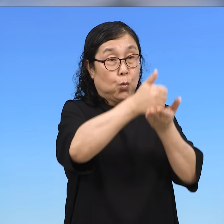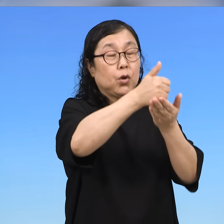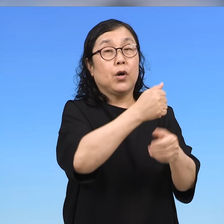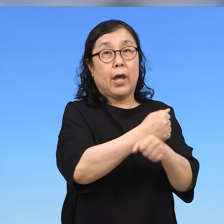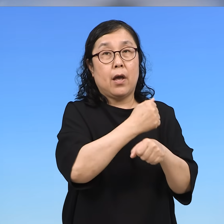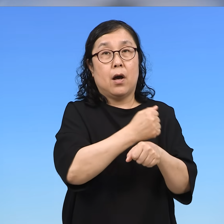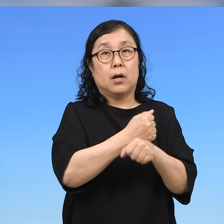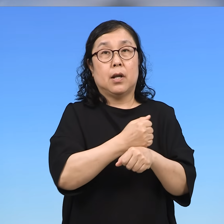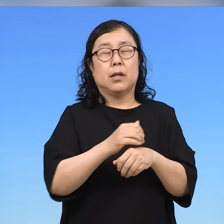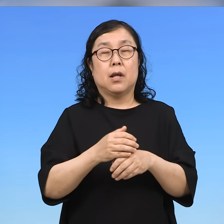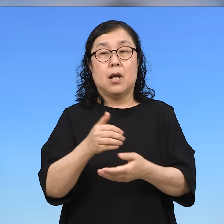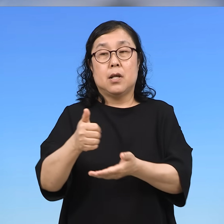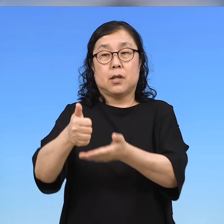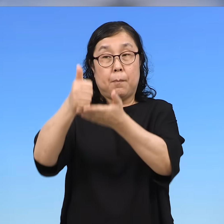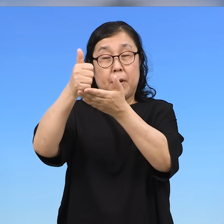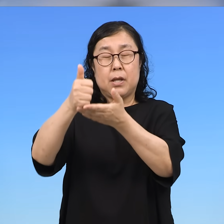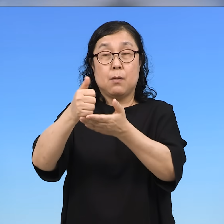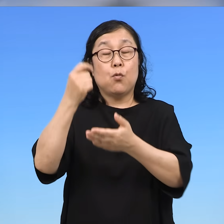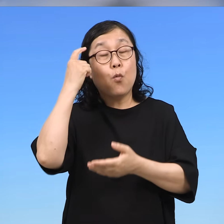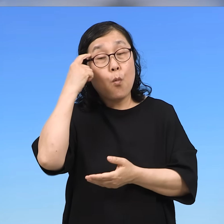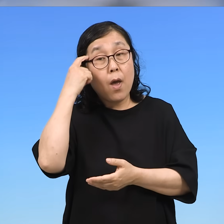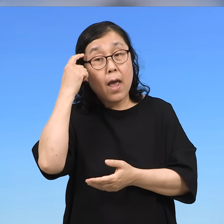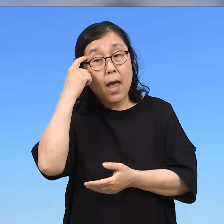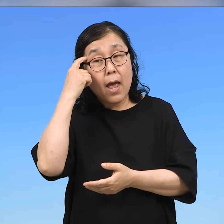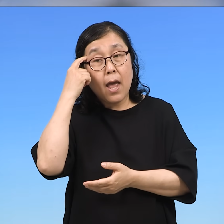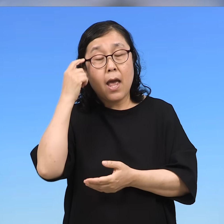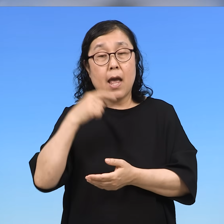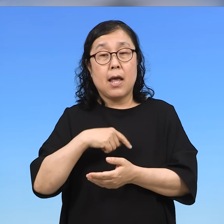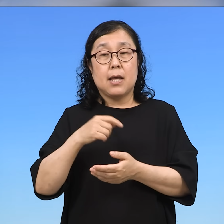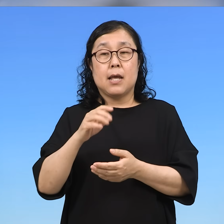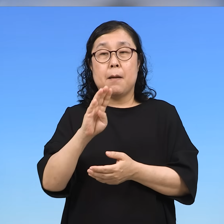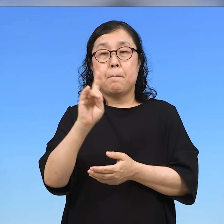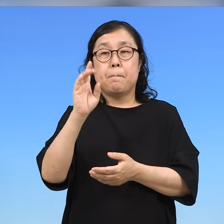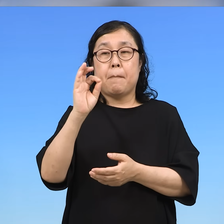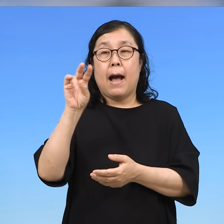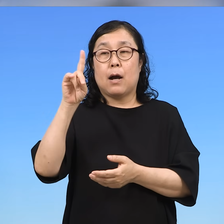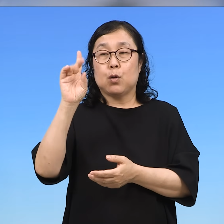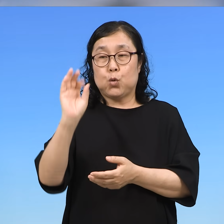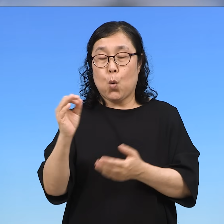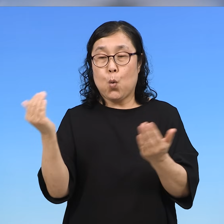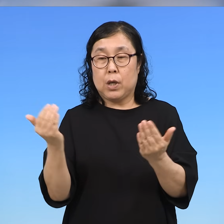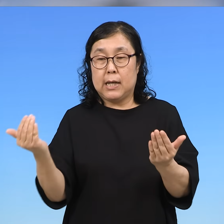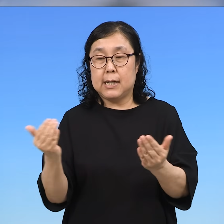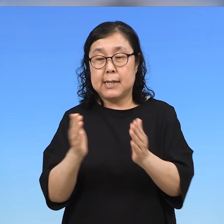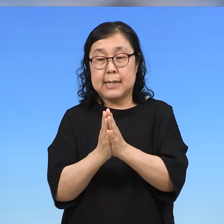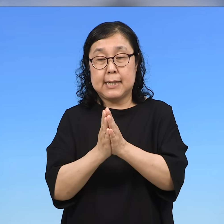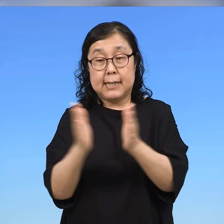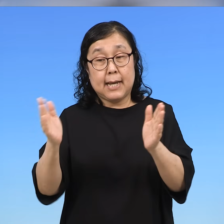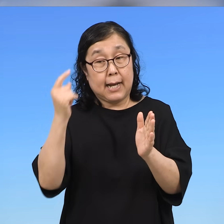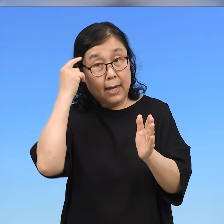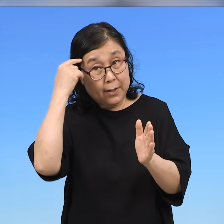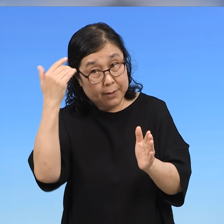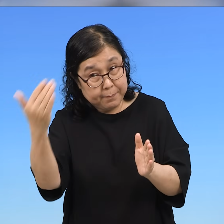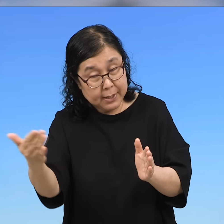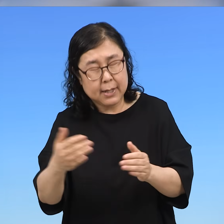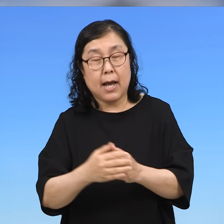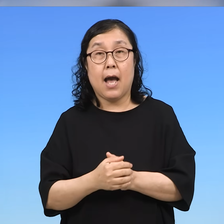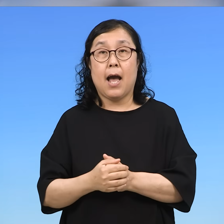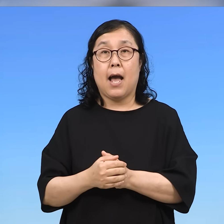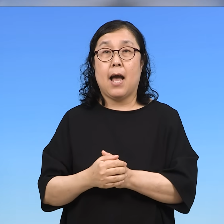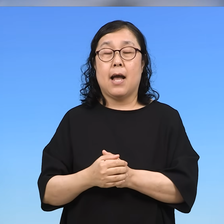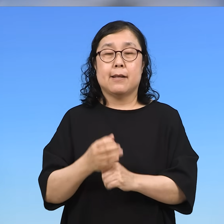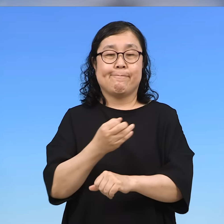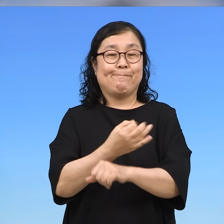질문을 던졌습니다. 선배님은 왜 언론 일을 시작하셨나요? 그렇게